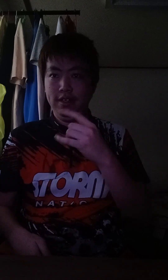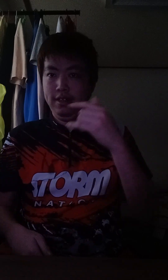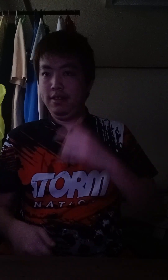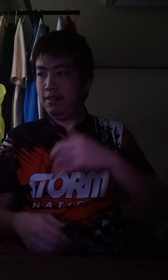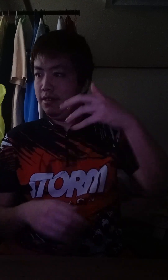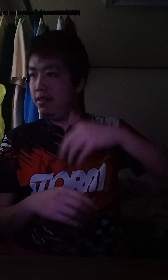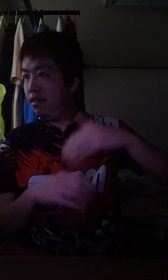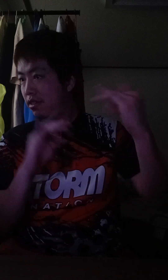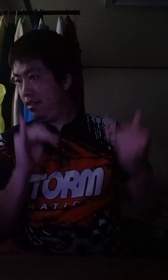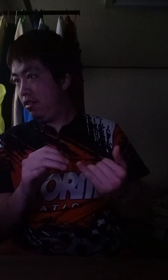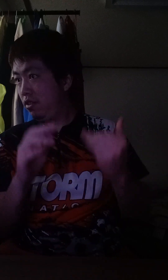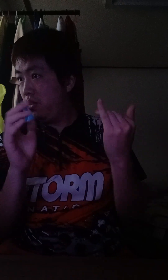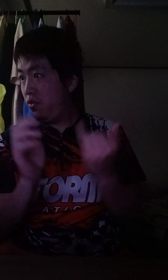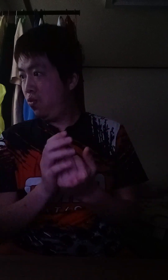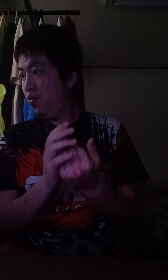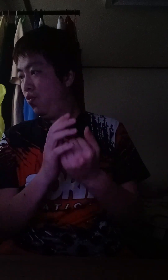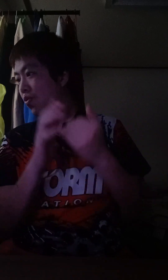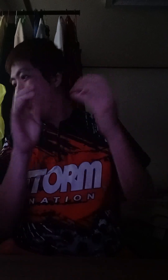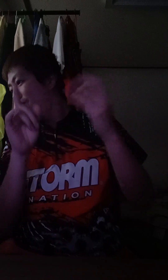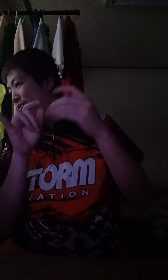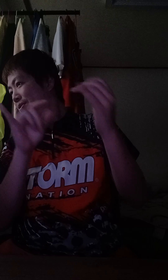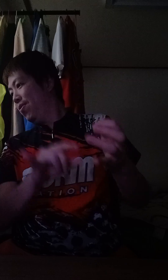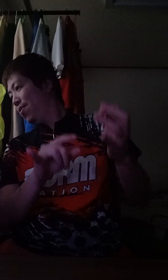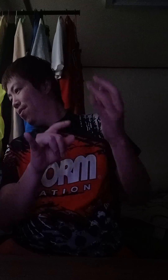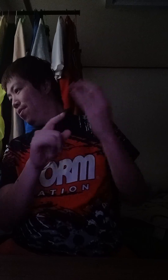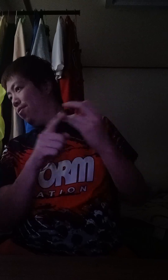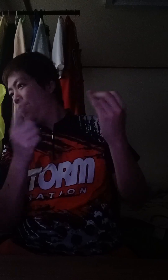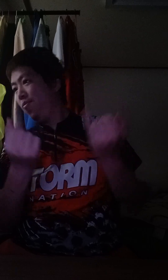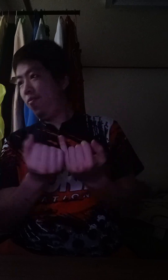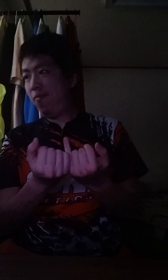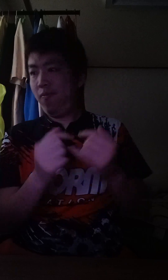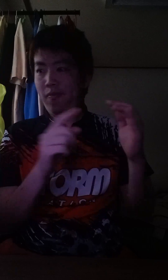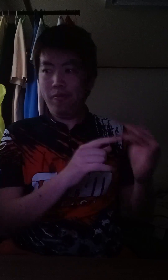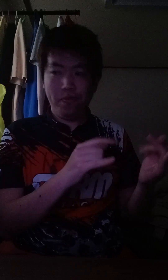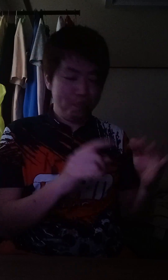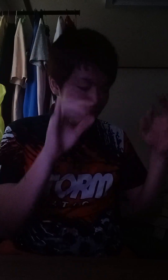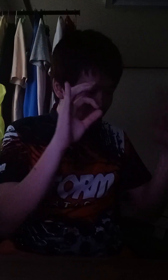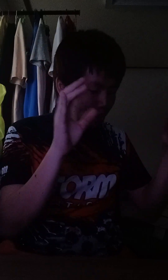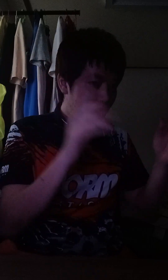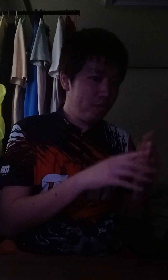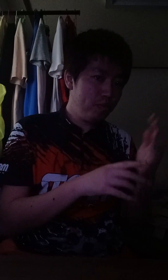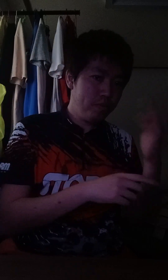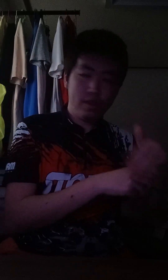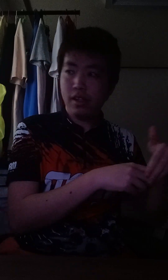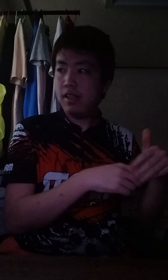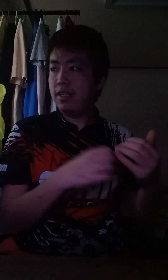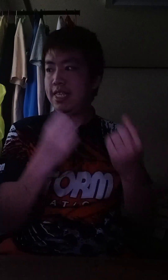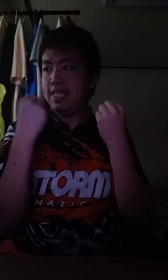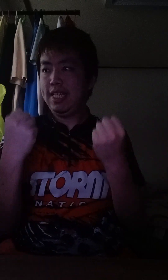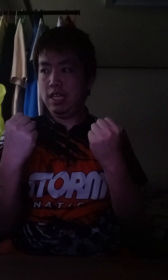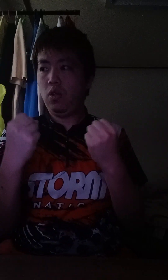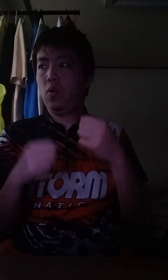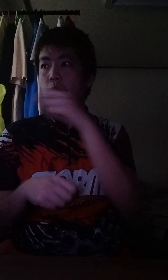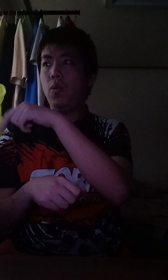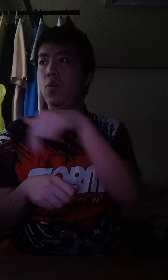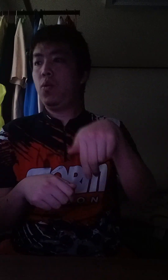가졌지만 자신을 자랑스럽게 여기는 매력있고 행복한 모습을 사진으로 찍어 공유하면서 스스로